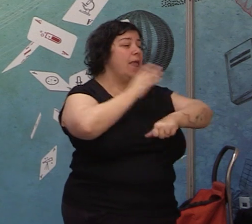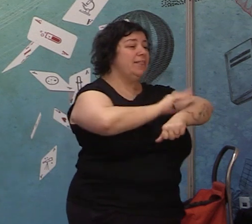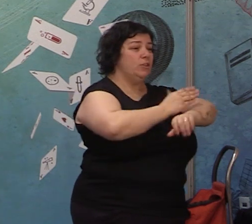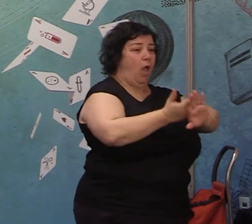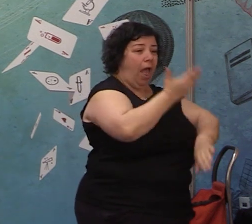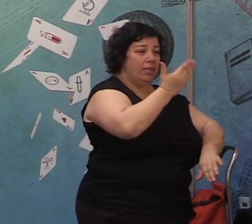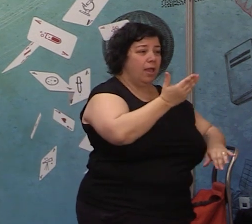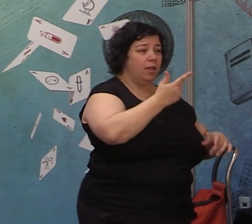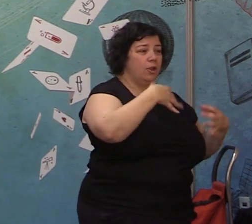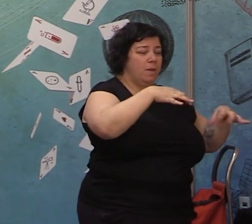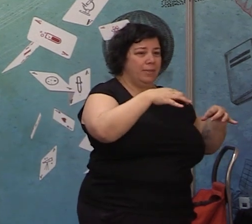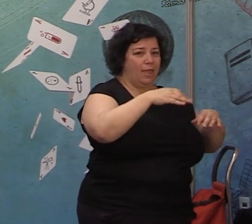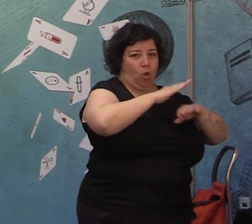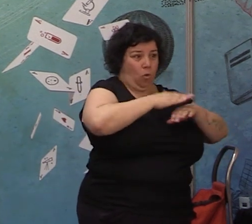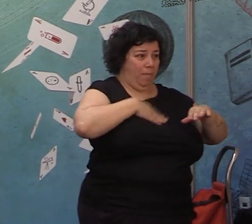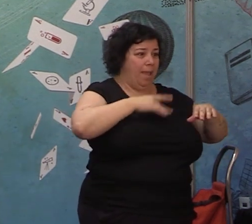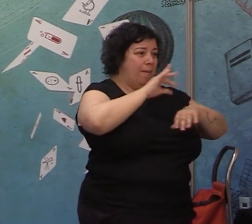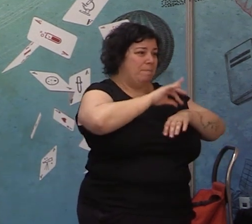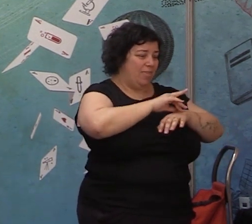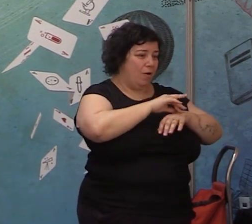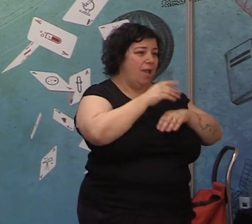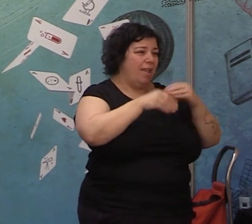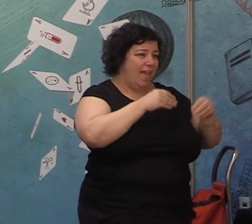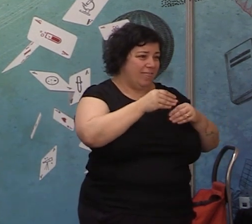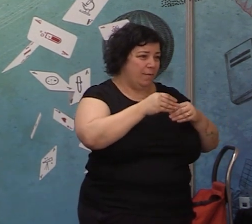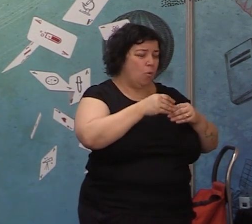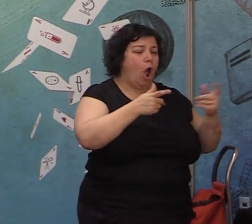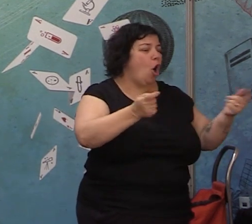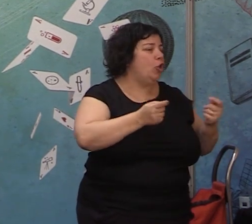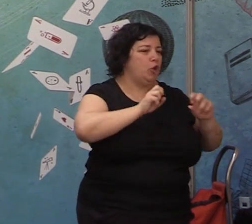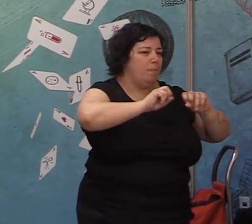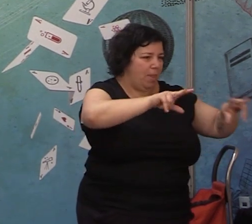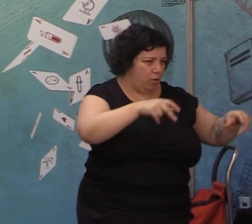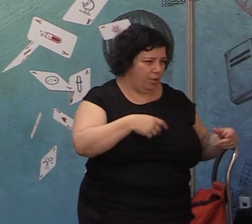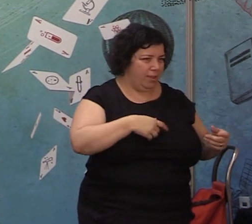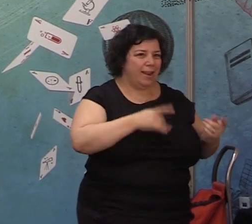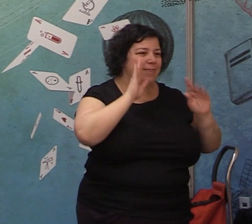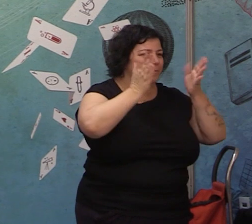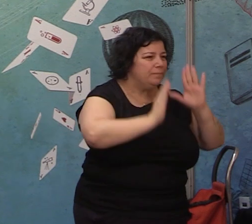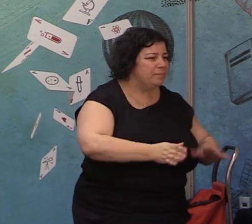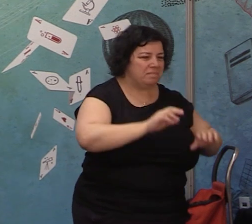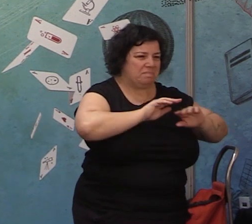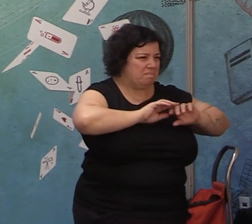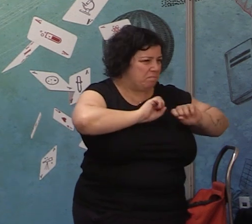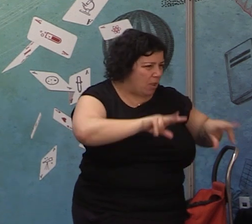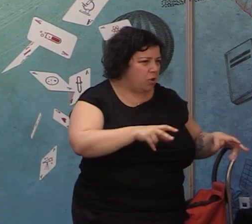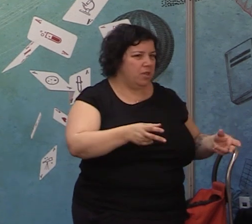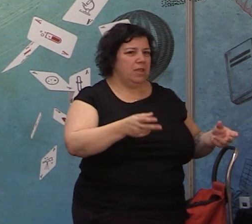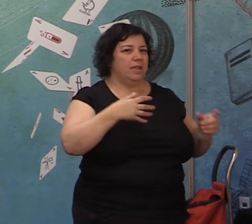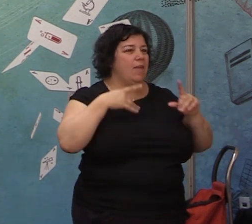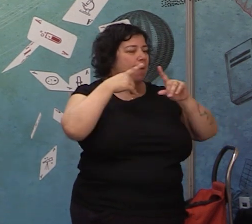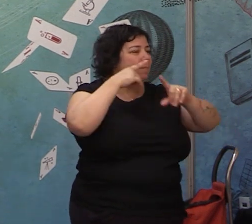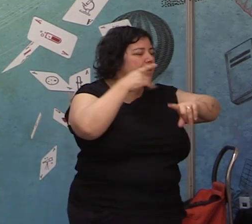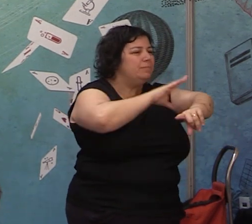normalmente nuestra culpa, los médicos las tenemos peor controladas, las tenemos menos los